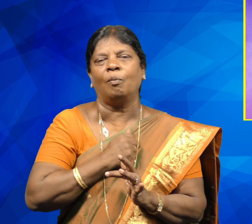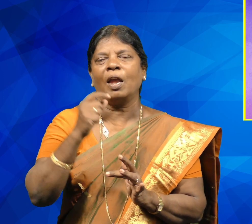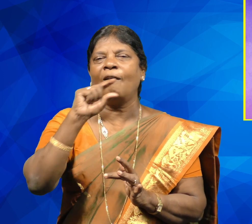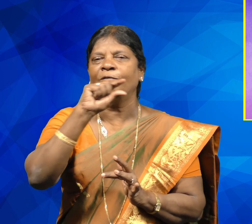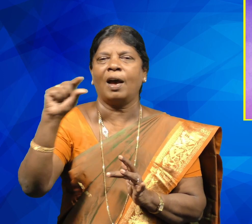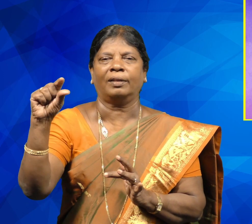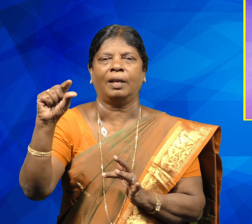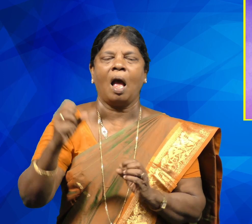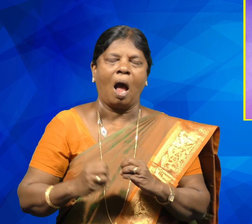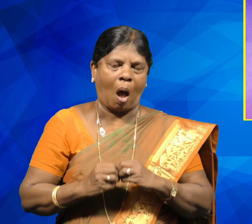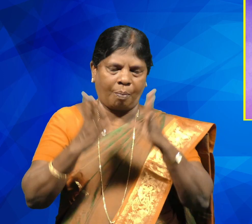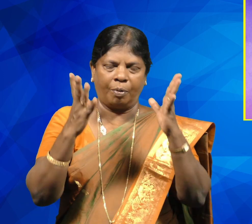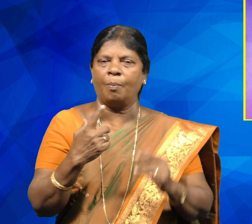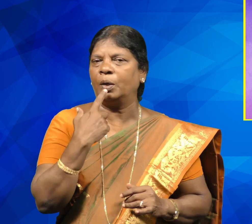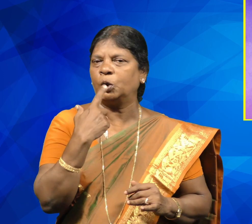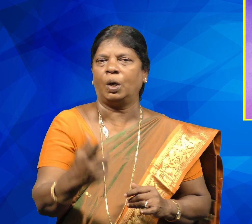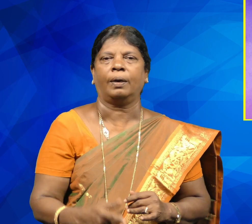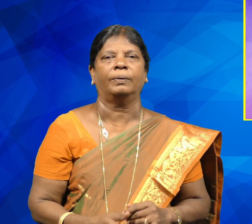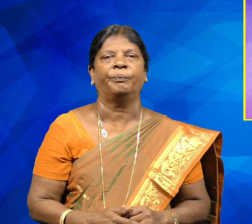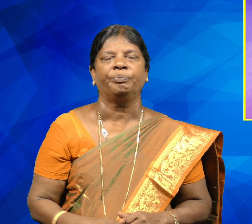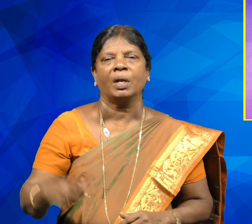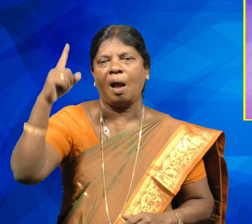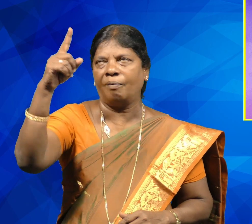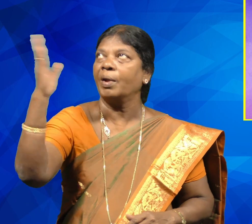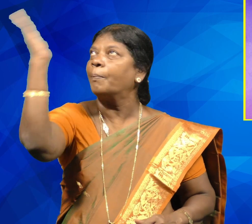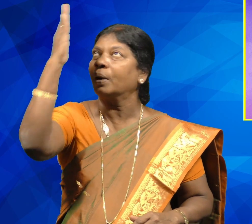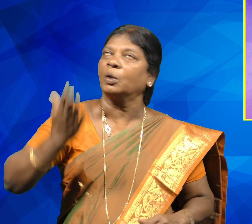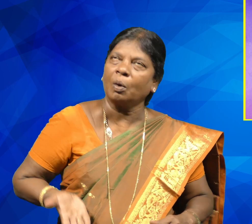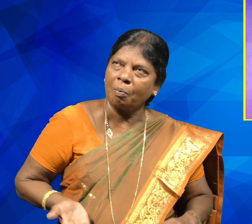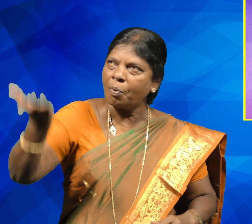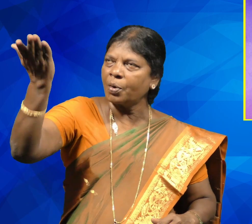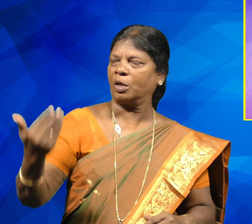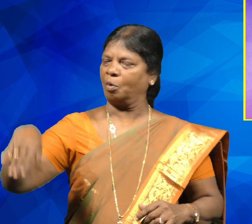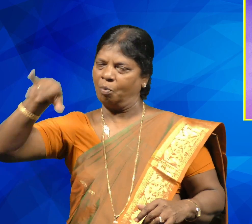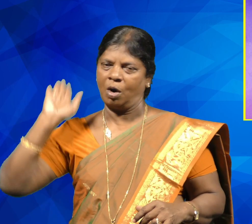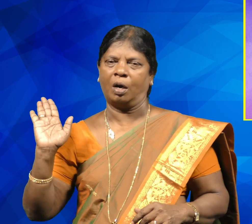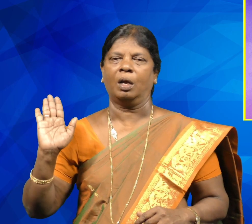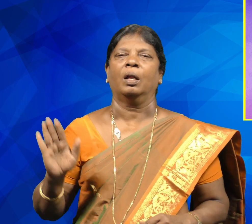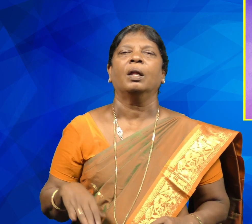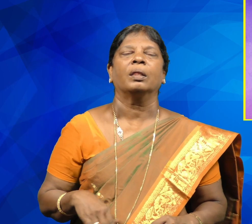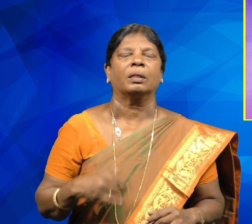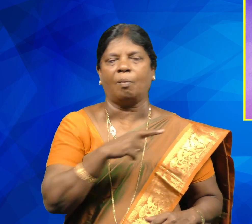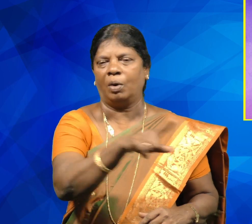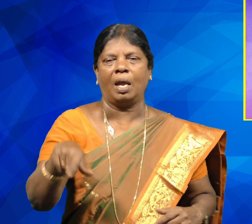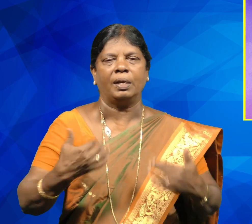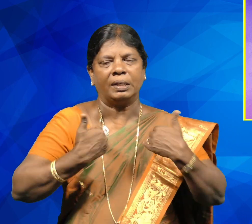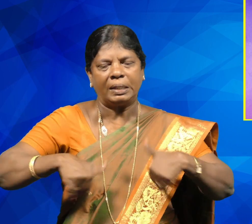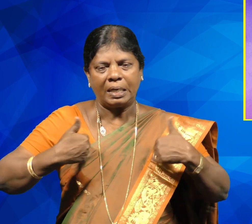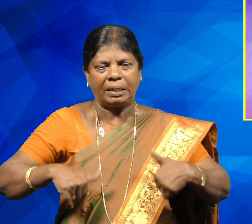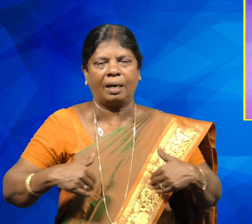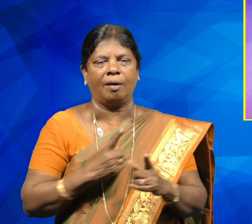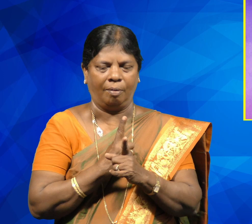தம்முடைய வார்த்தையிலே அற்புதமாக சொன்னார். அவர் பரமேறி போவதற்கு முன்பதாக சொன்னார்,